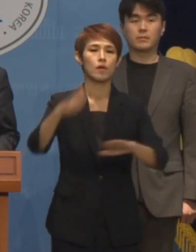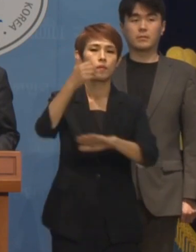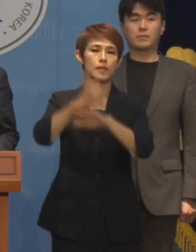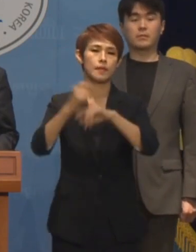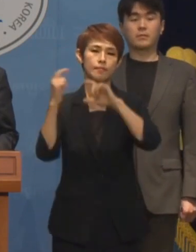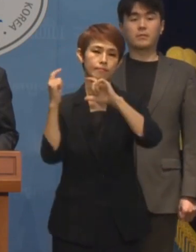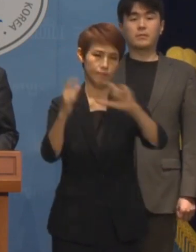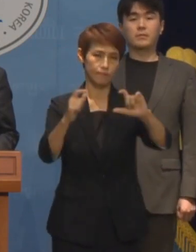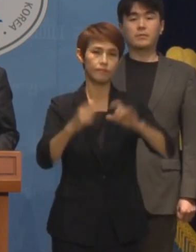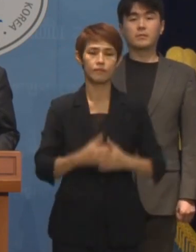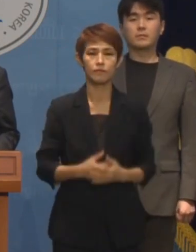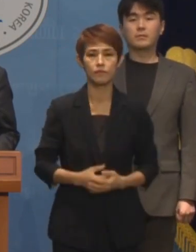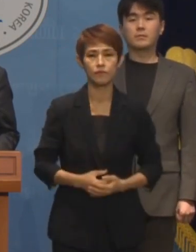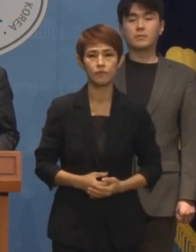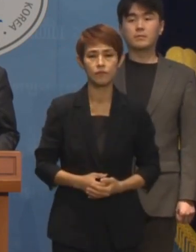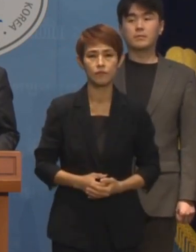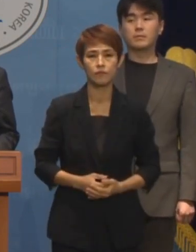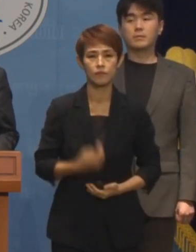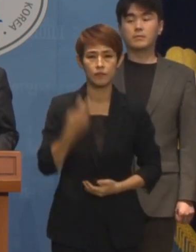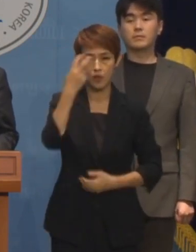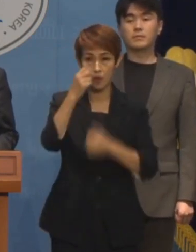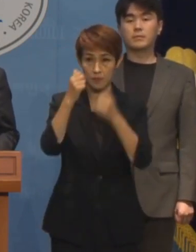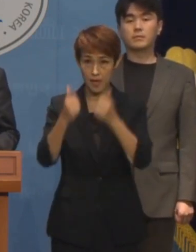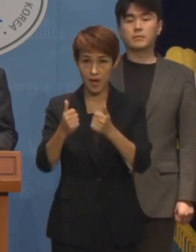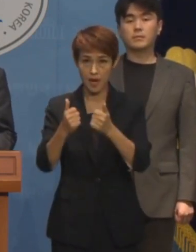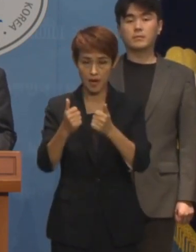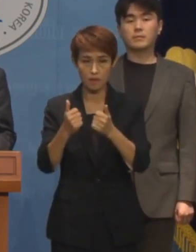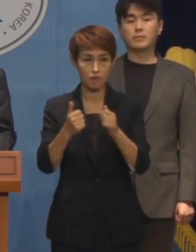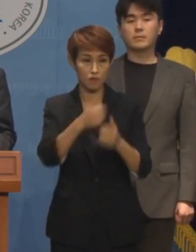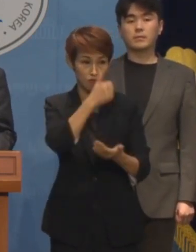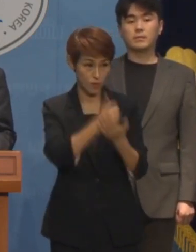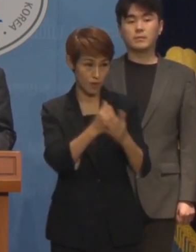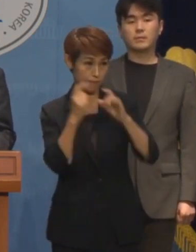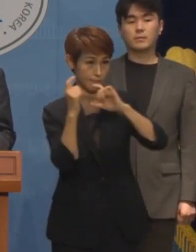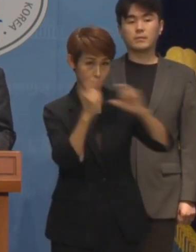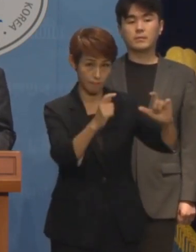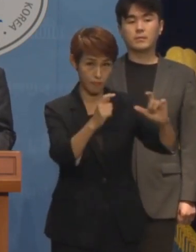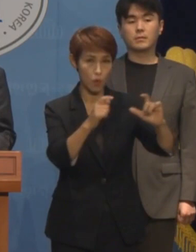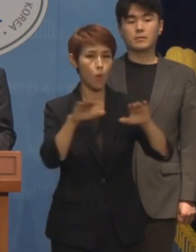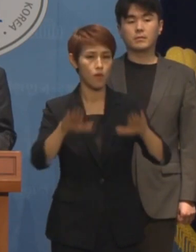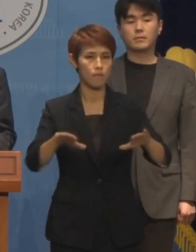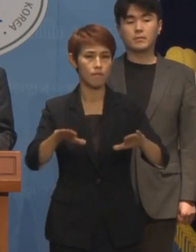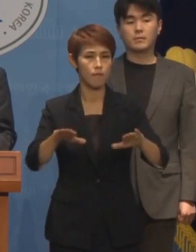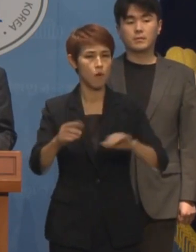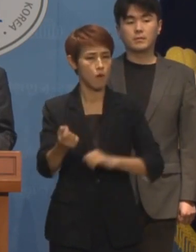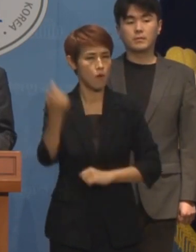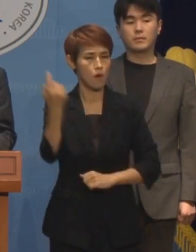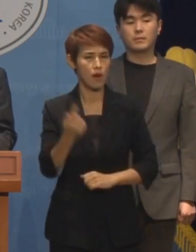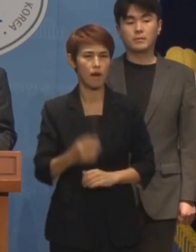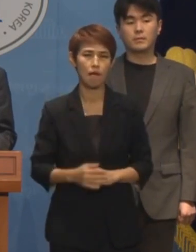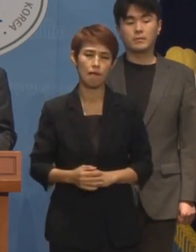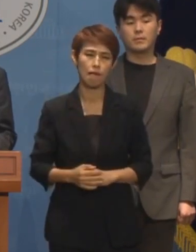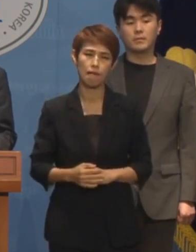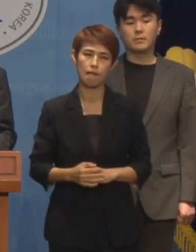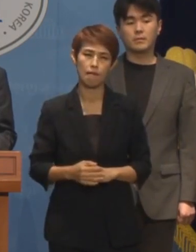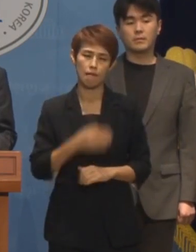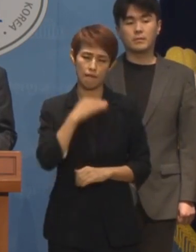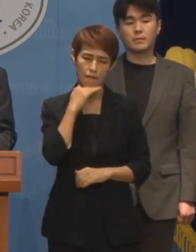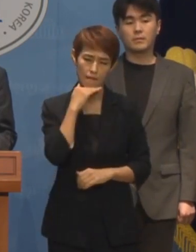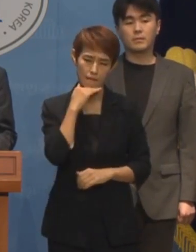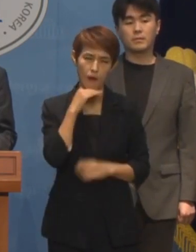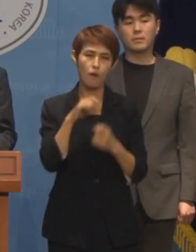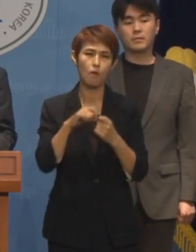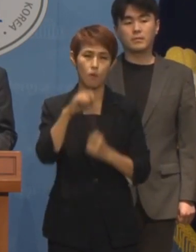공판을 하게 되고 검사 구형이 곧 내려질 것입니다. 너무 늦었습니다.